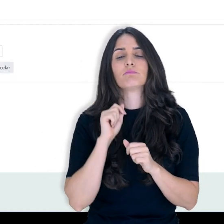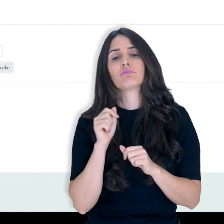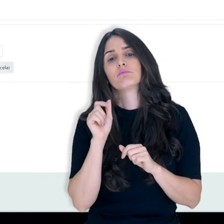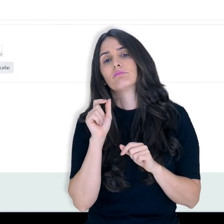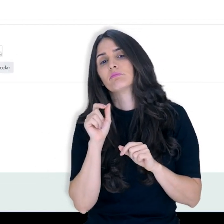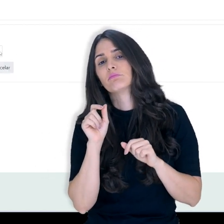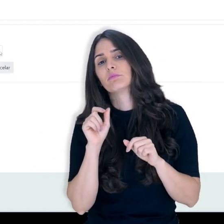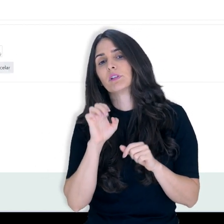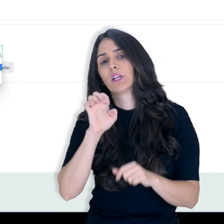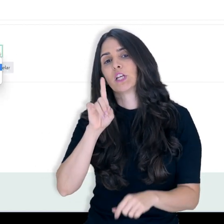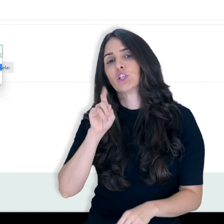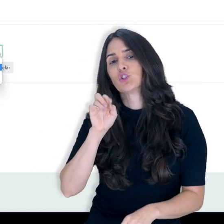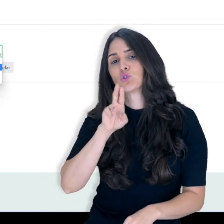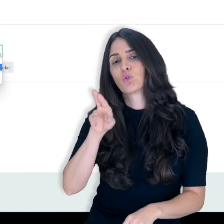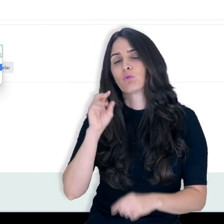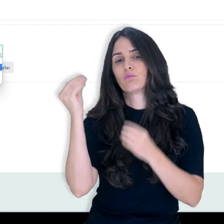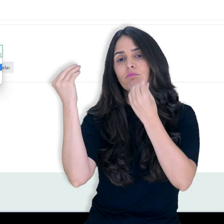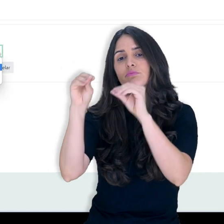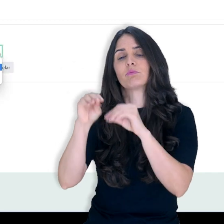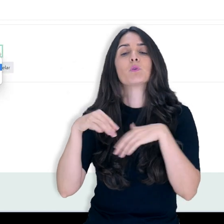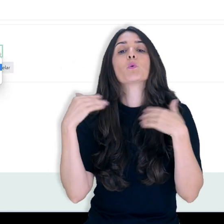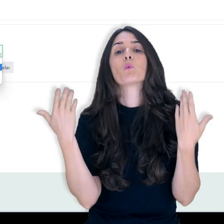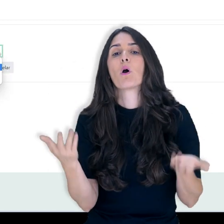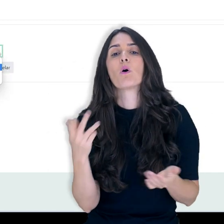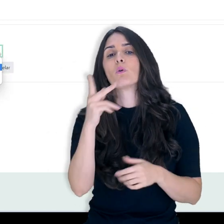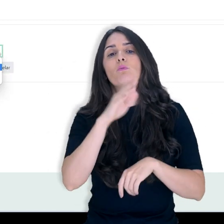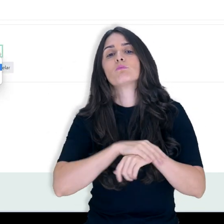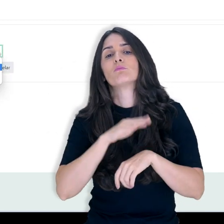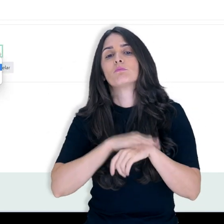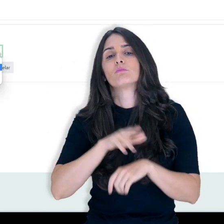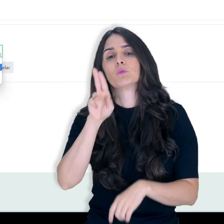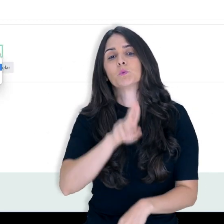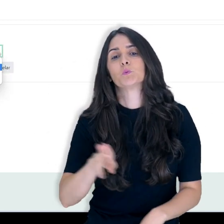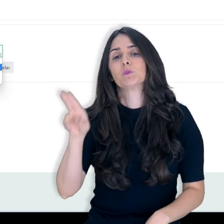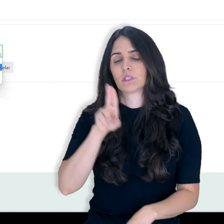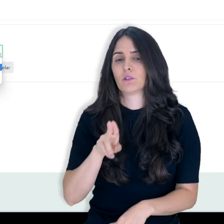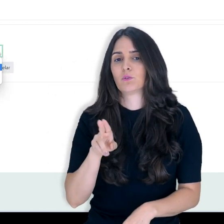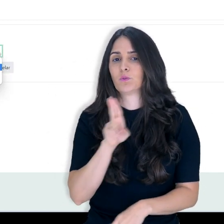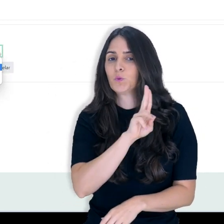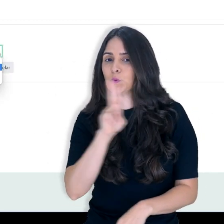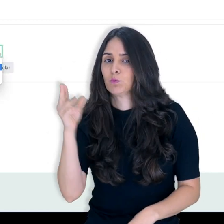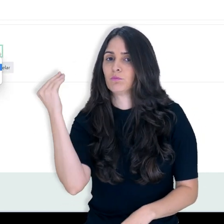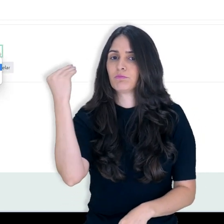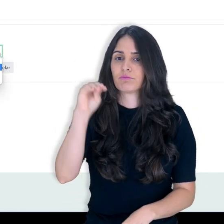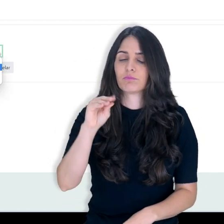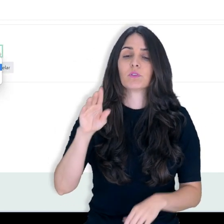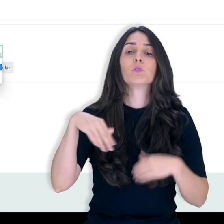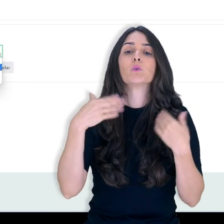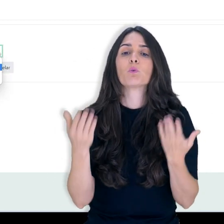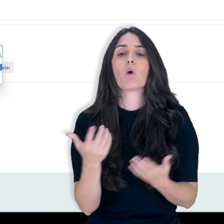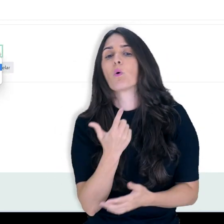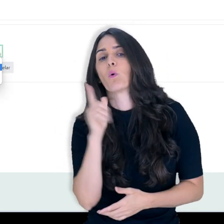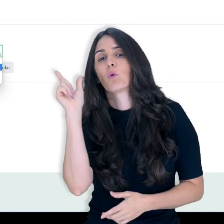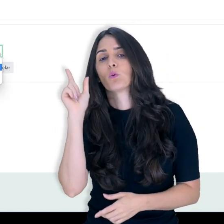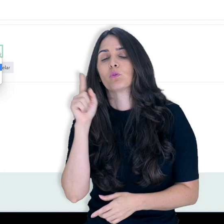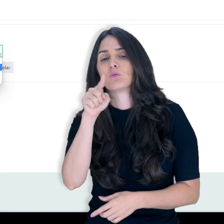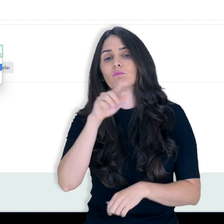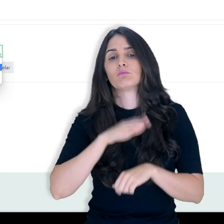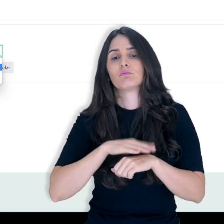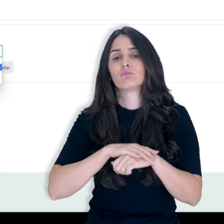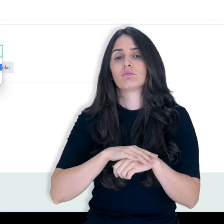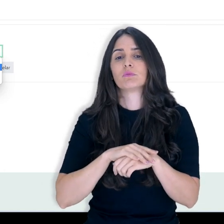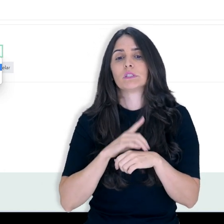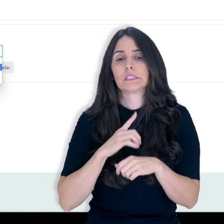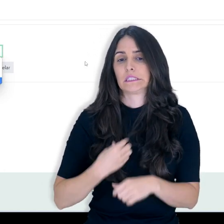aqui você pode então Identificar qual o editor você está utilizando e qual outro editor